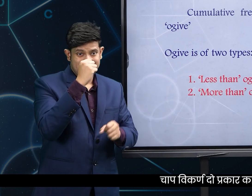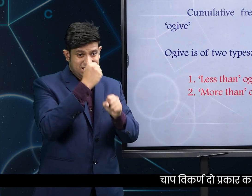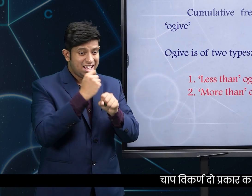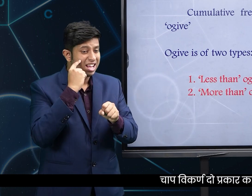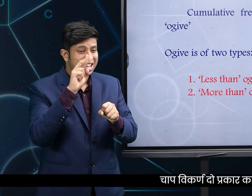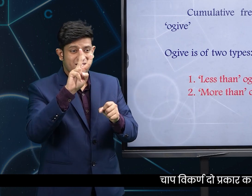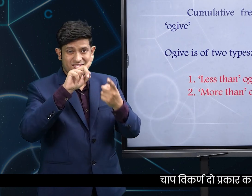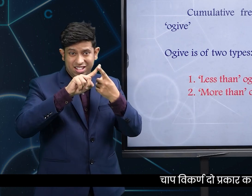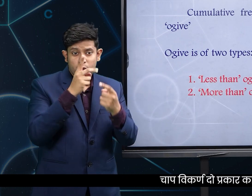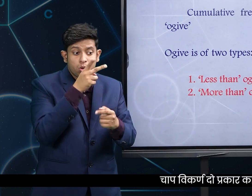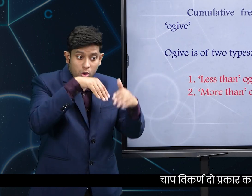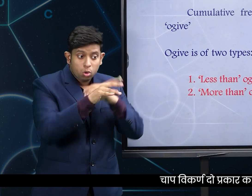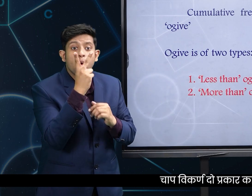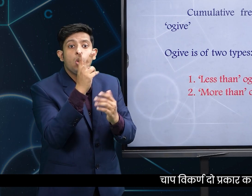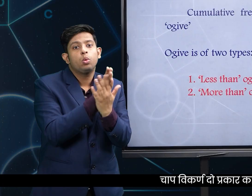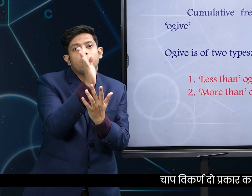चाप विकर्ण दो प्रकार को होता है: